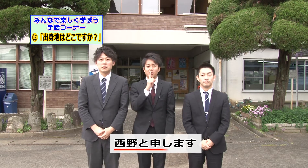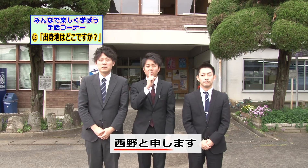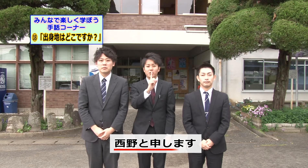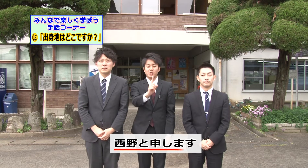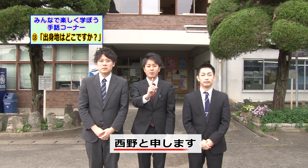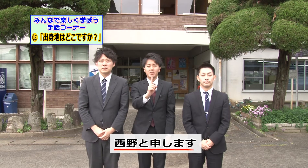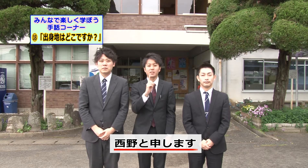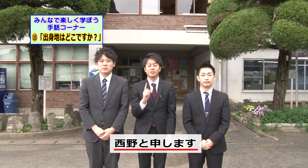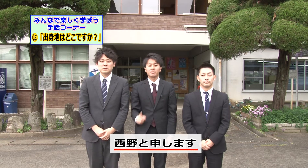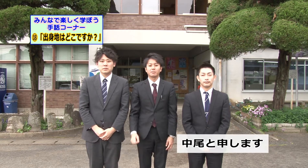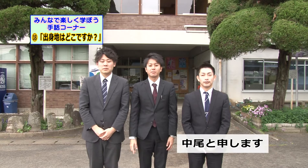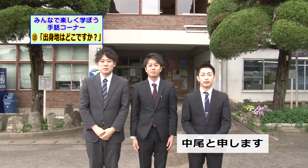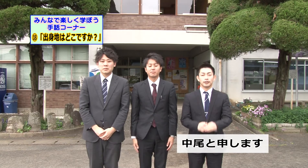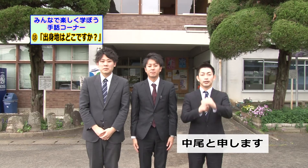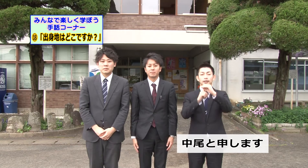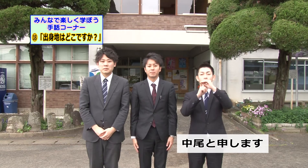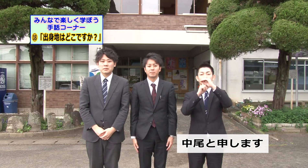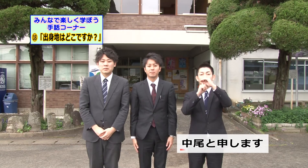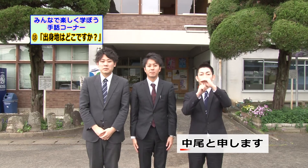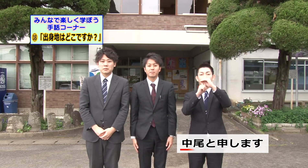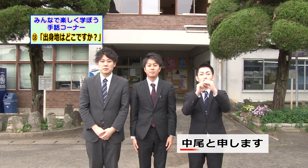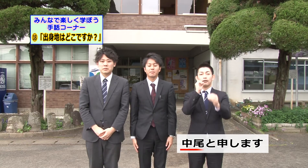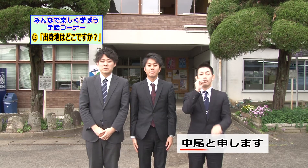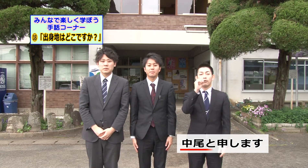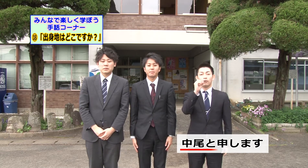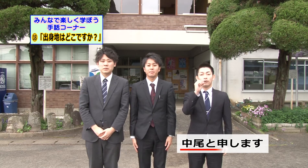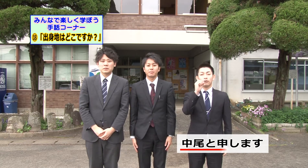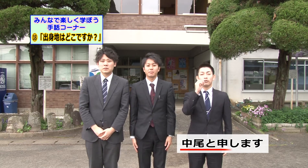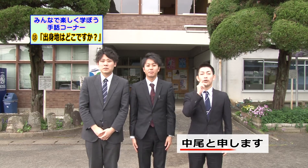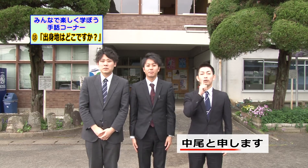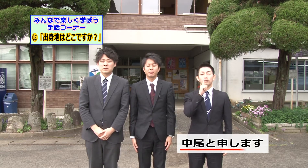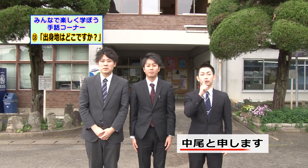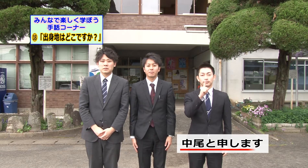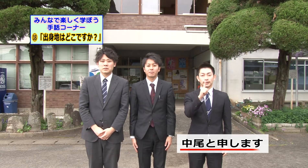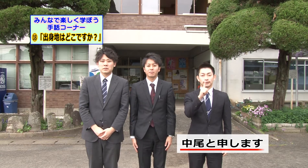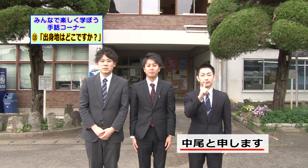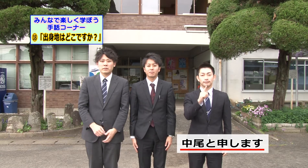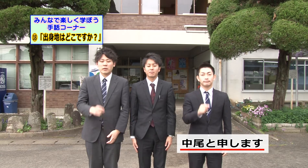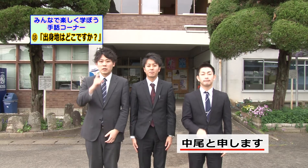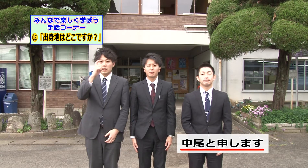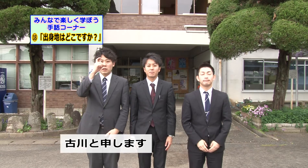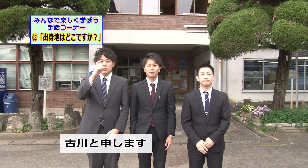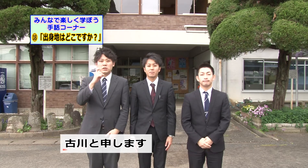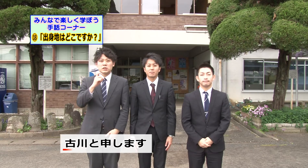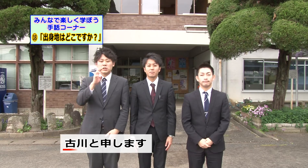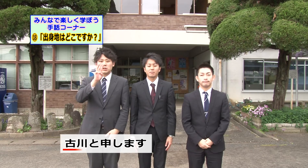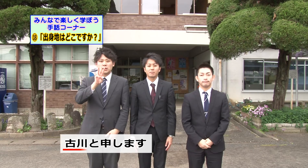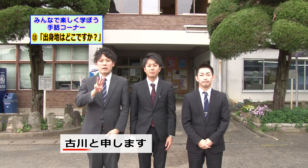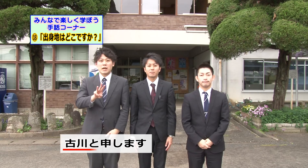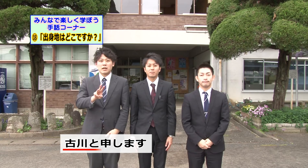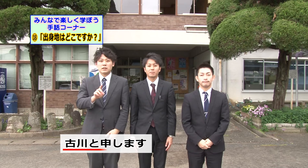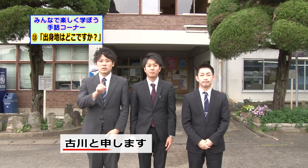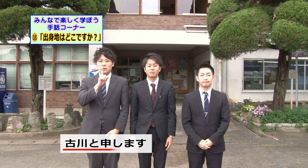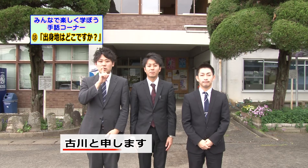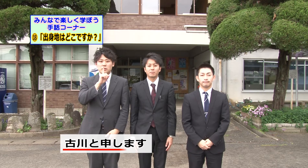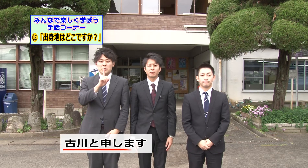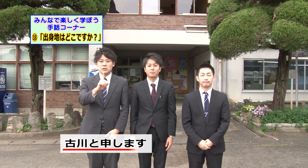申します。 中尾と申します。 古川と申します